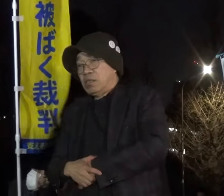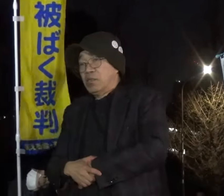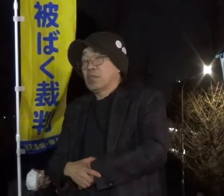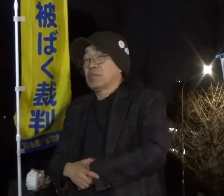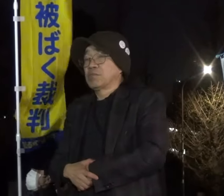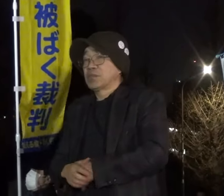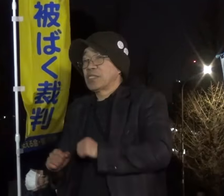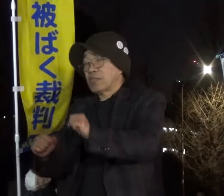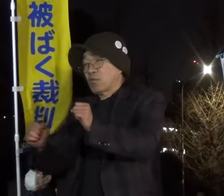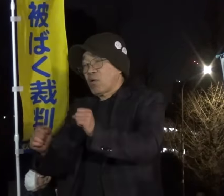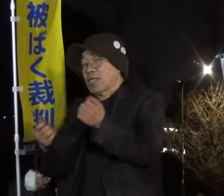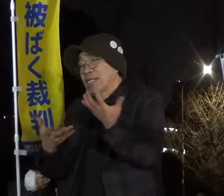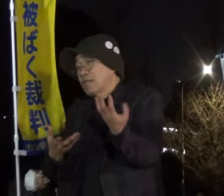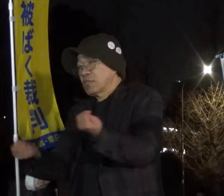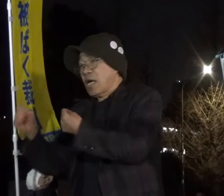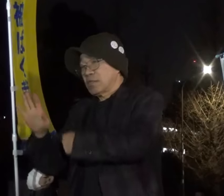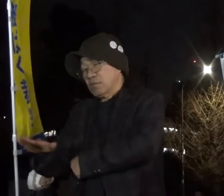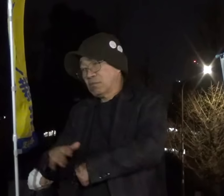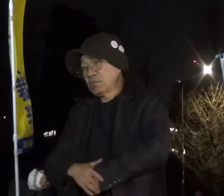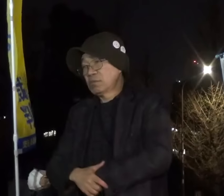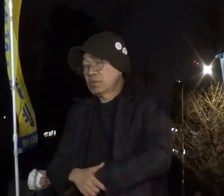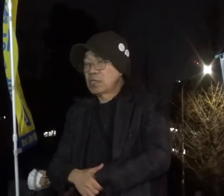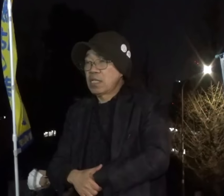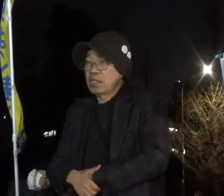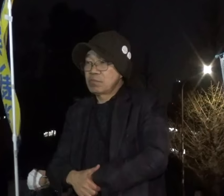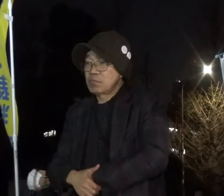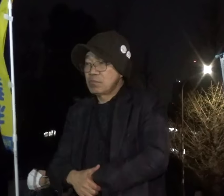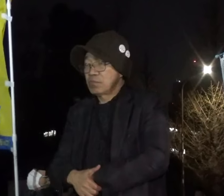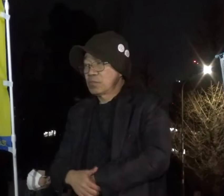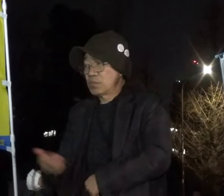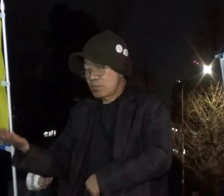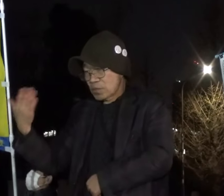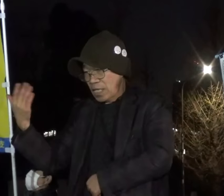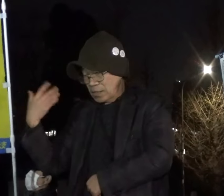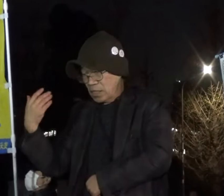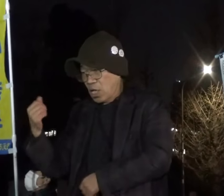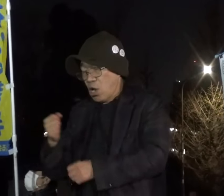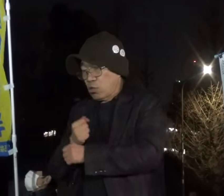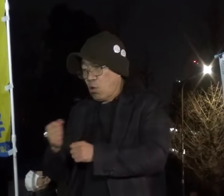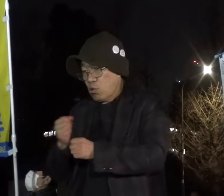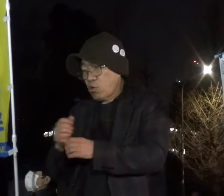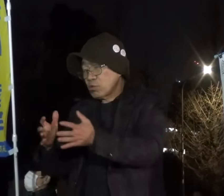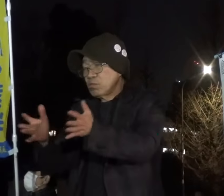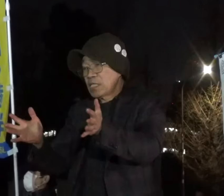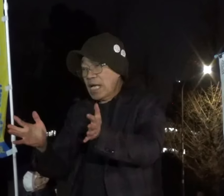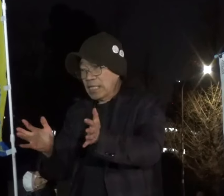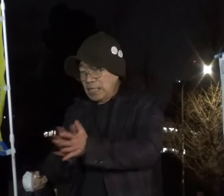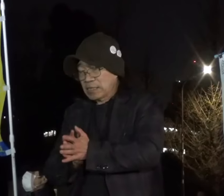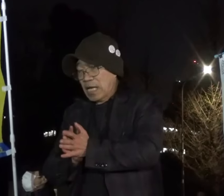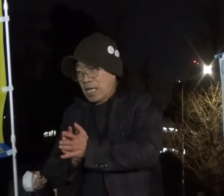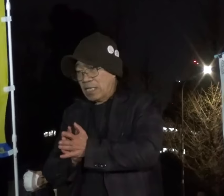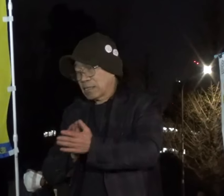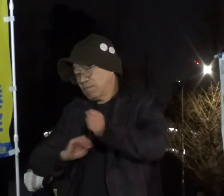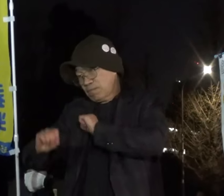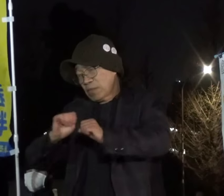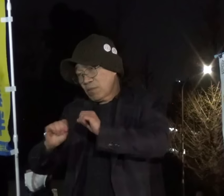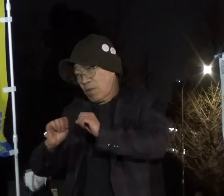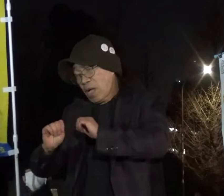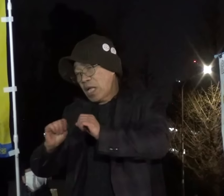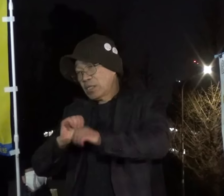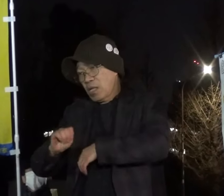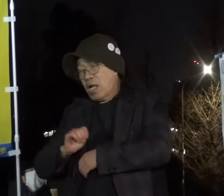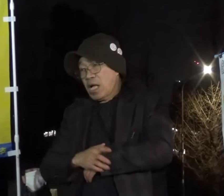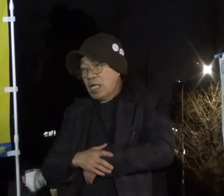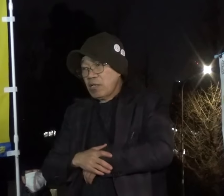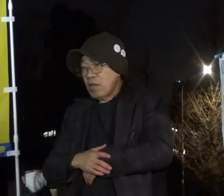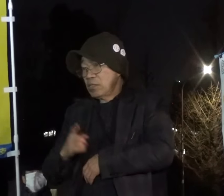やることがたくさんあります。かつて労働組合が光っていた時、一人の首金も許